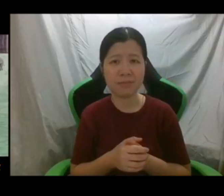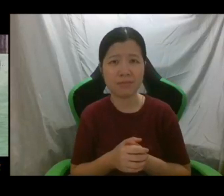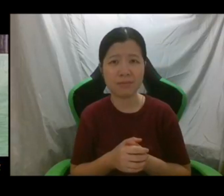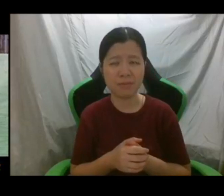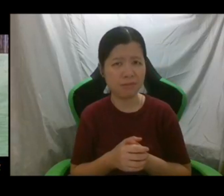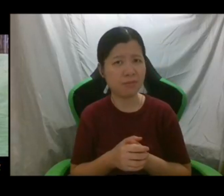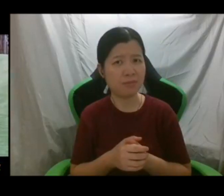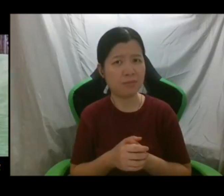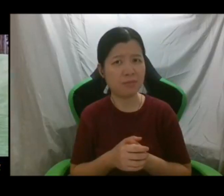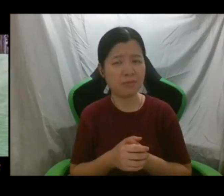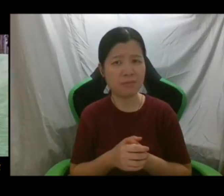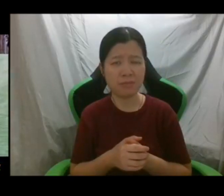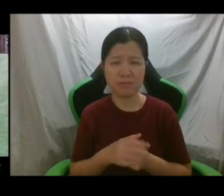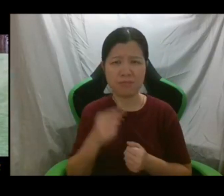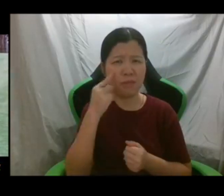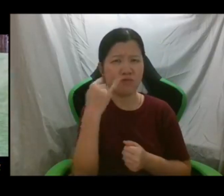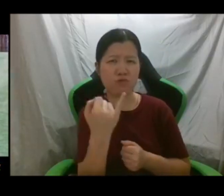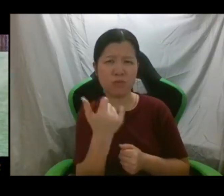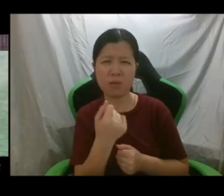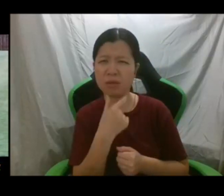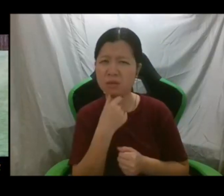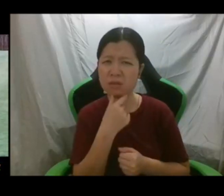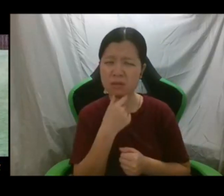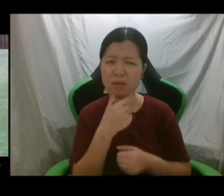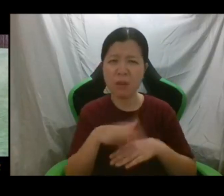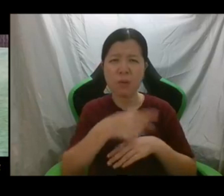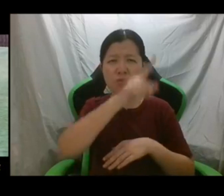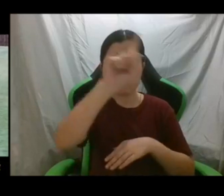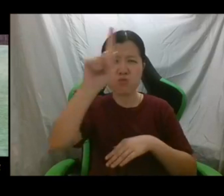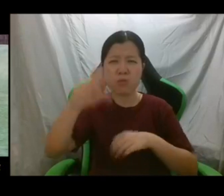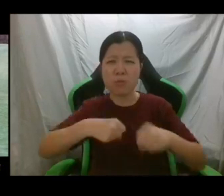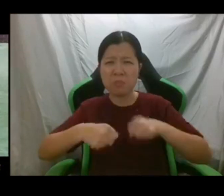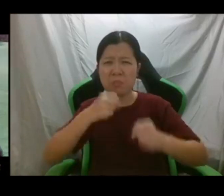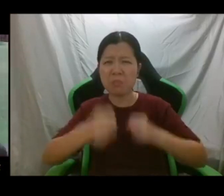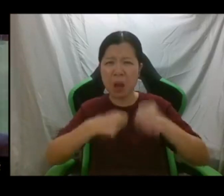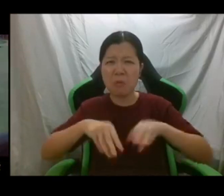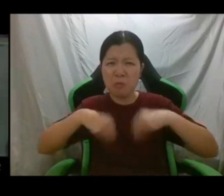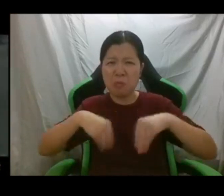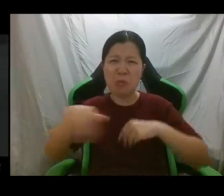咦？唔通我眼花？大家有冇見到嘢跑過啊？